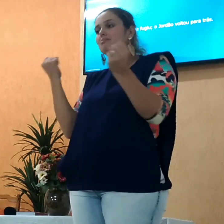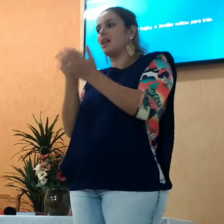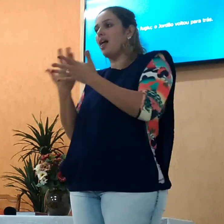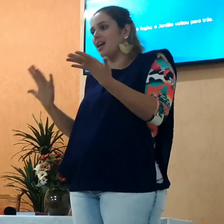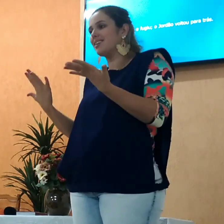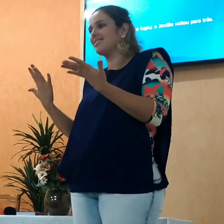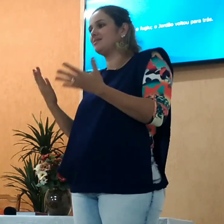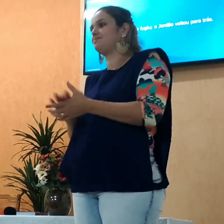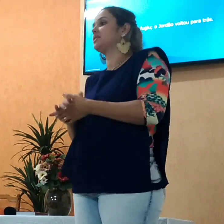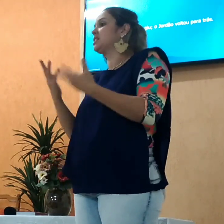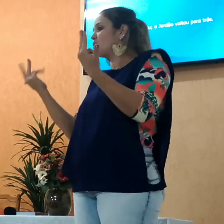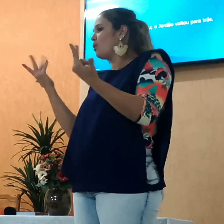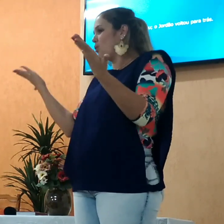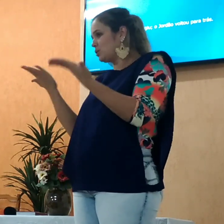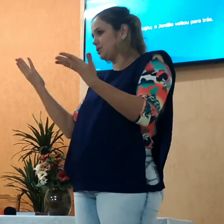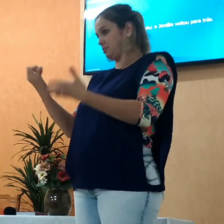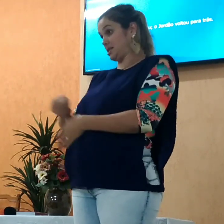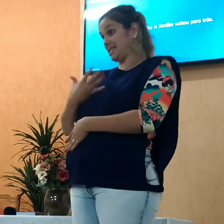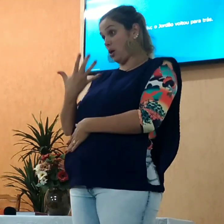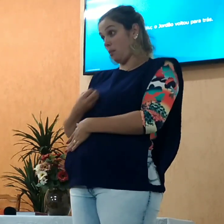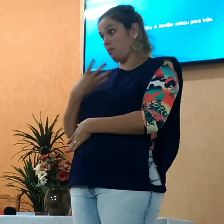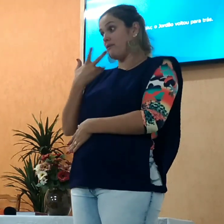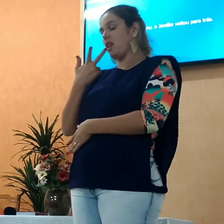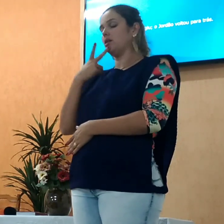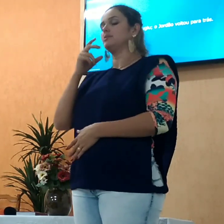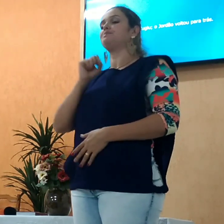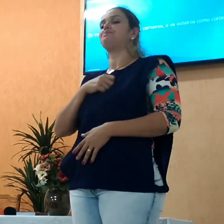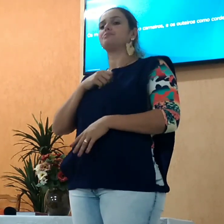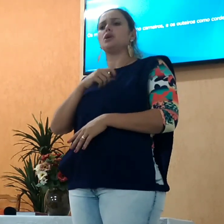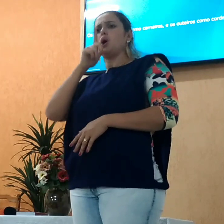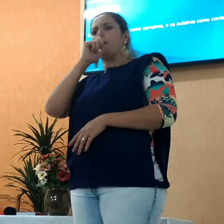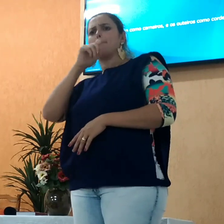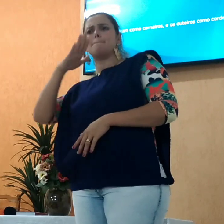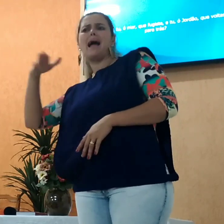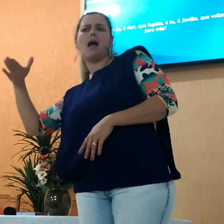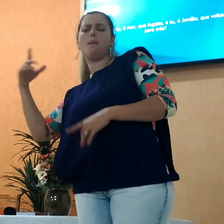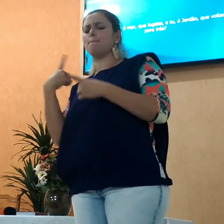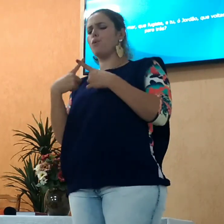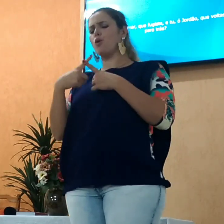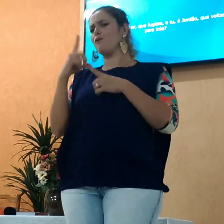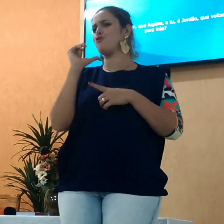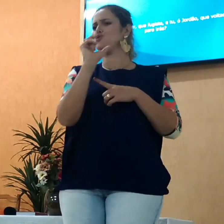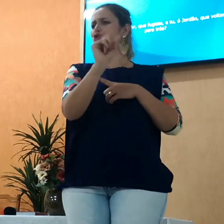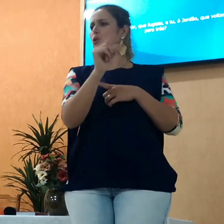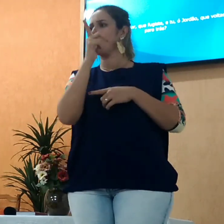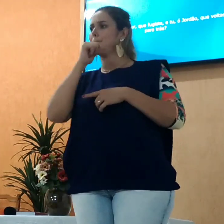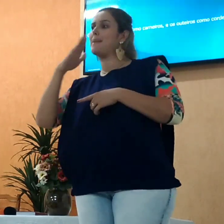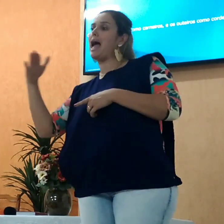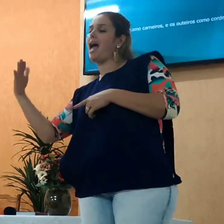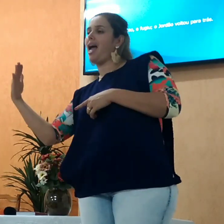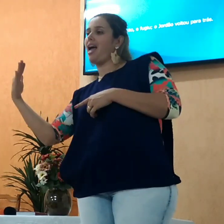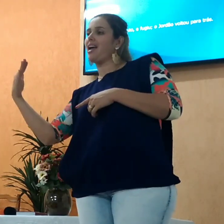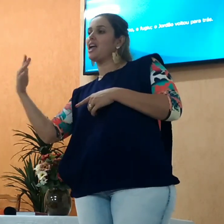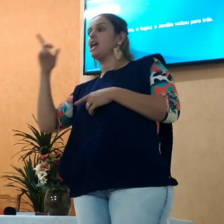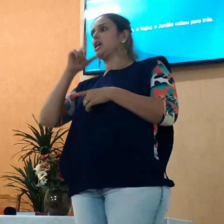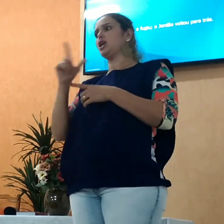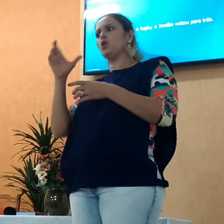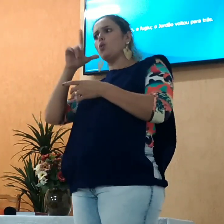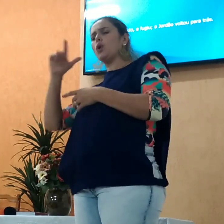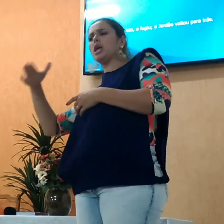o salmista dizendo: ó mar, por que fugiste? E tu, Jordão, por que você voltou